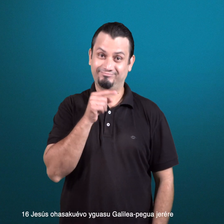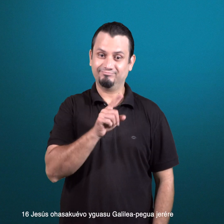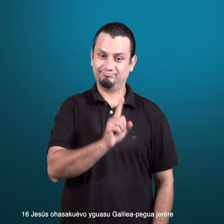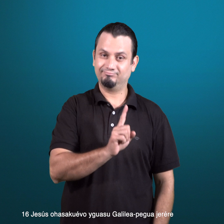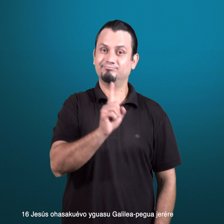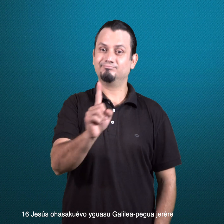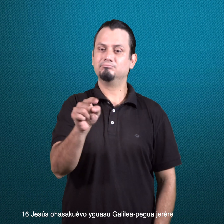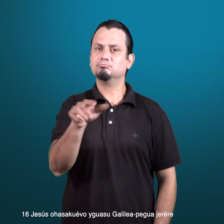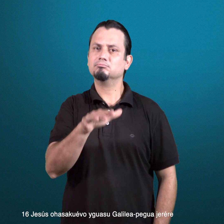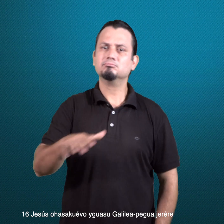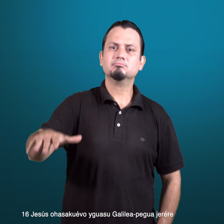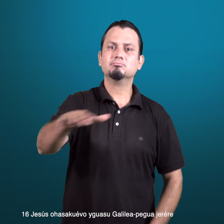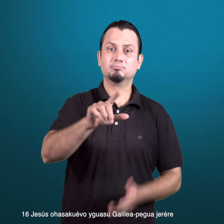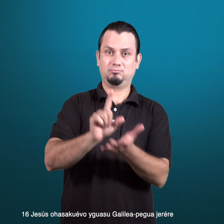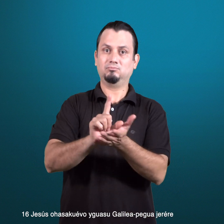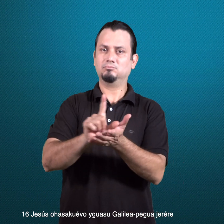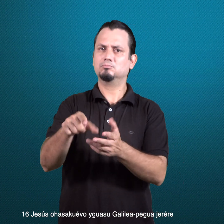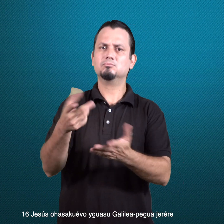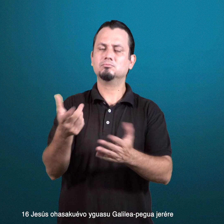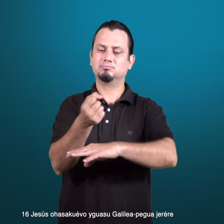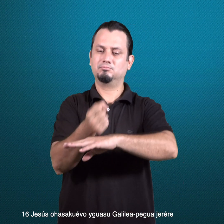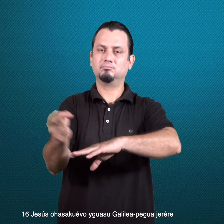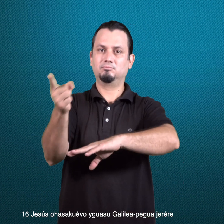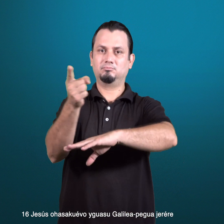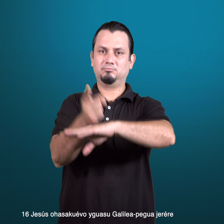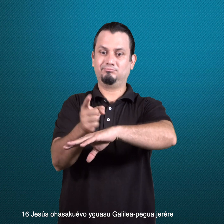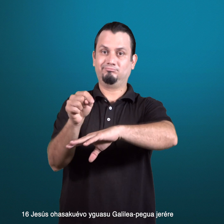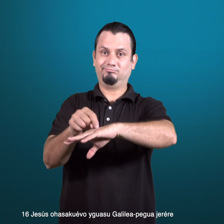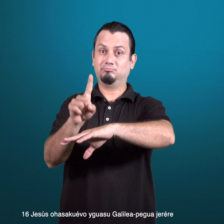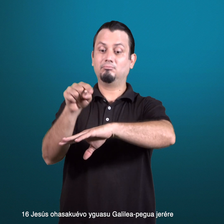Jesús ohasakuévo yguasu Galilea pegua jerére.